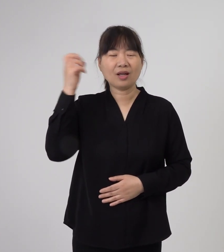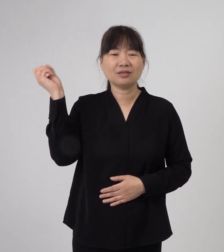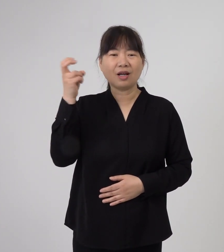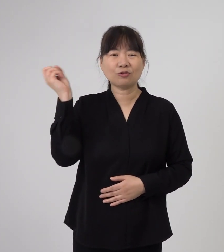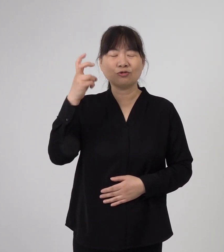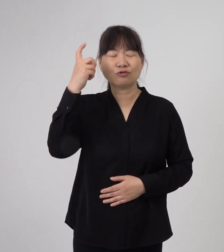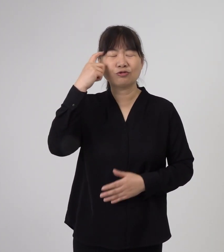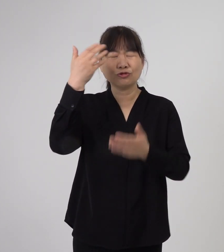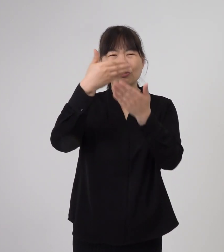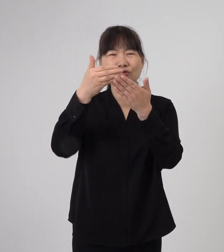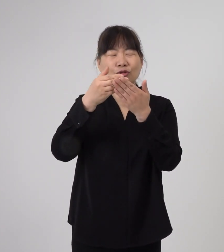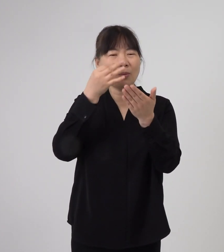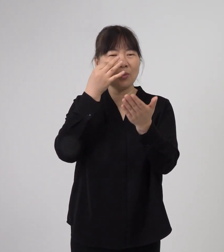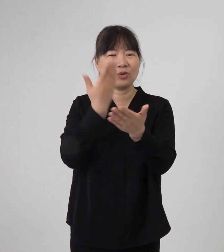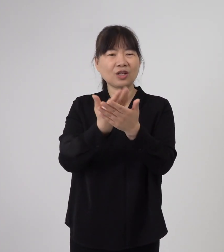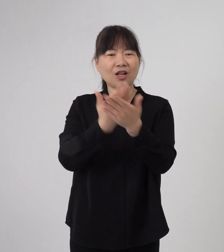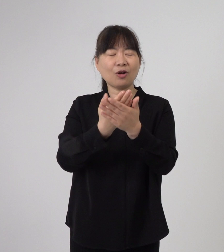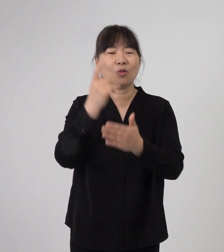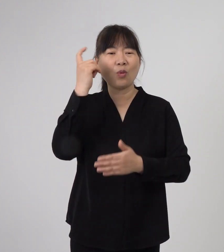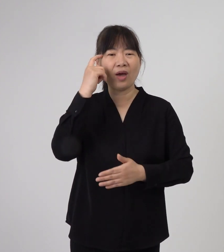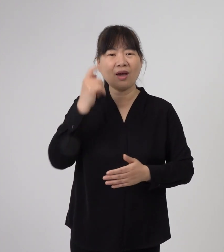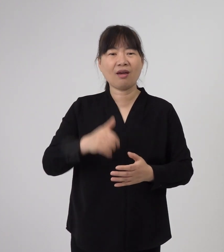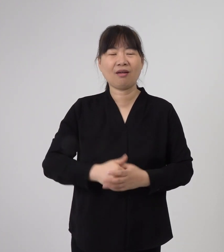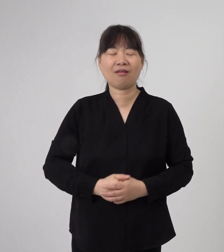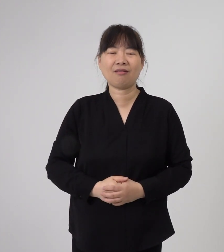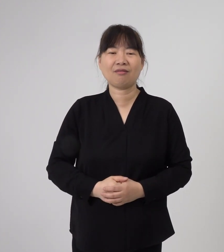환상. 얼마나 말들을 안 들으려고.